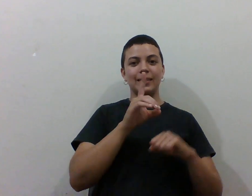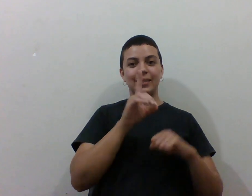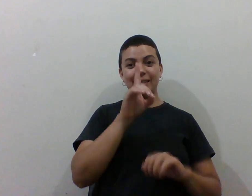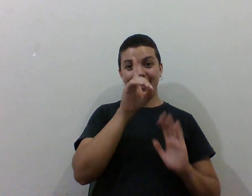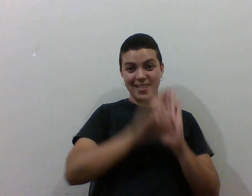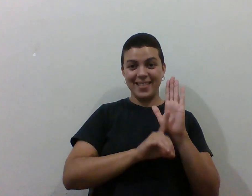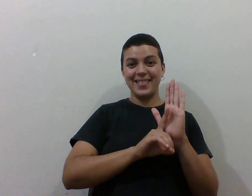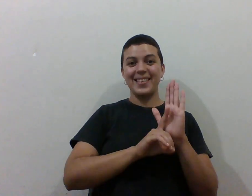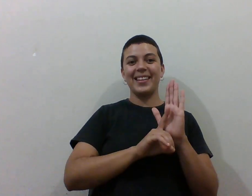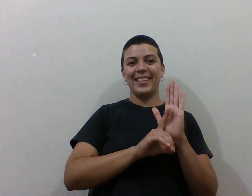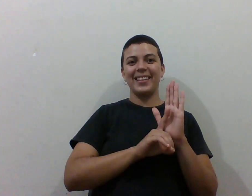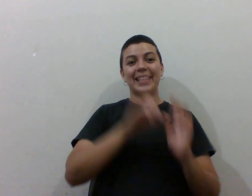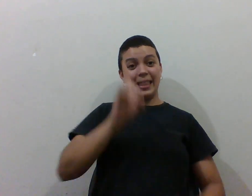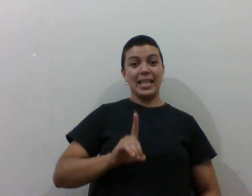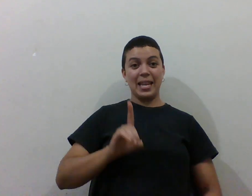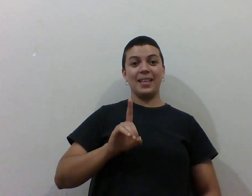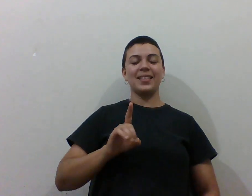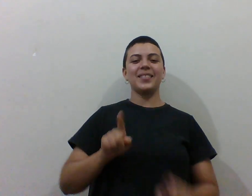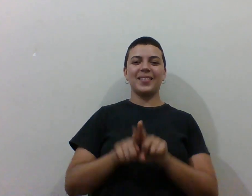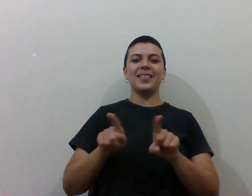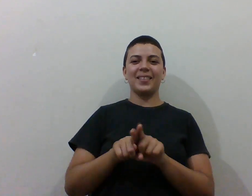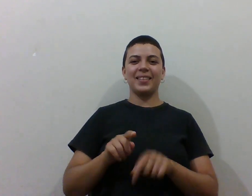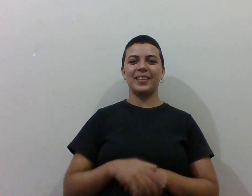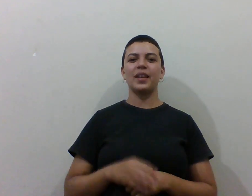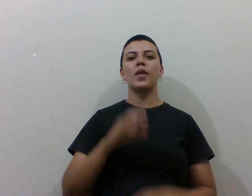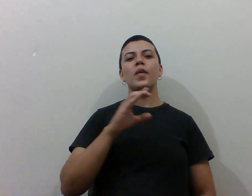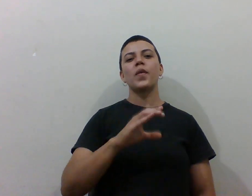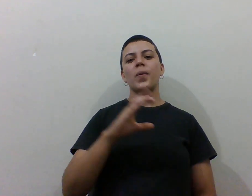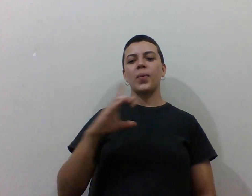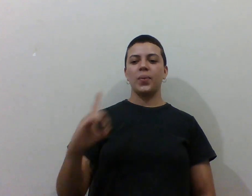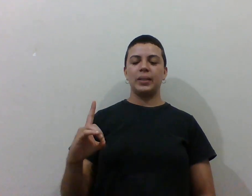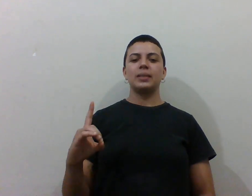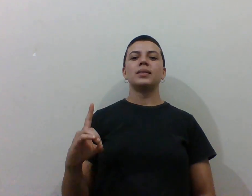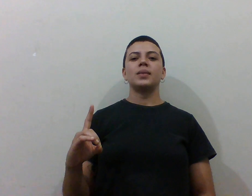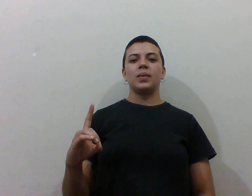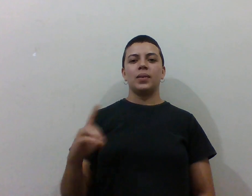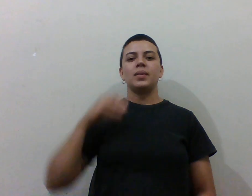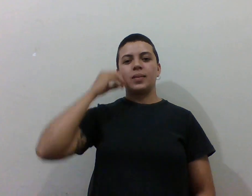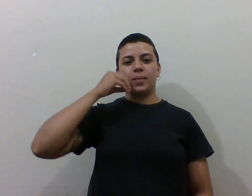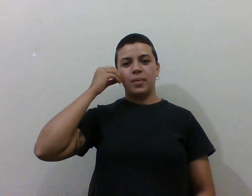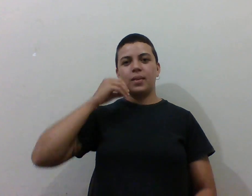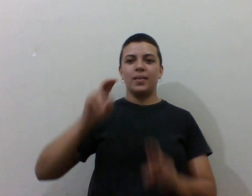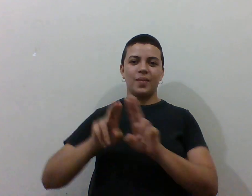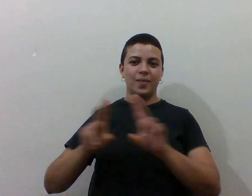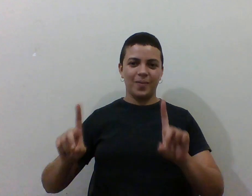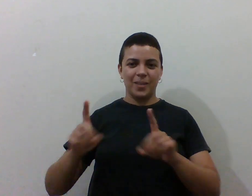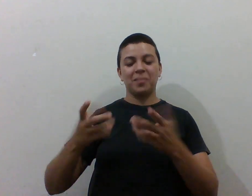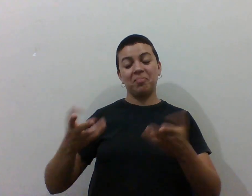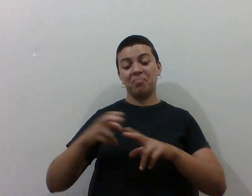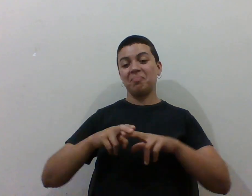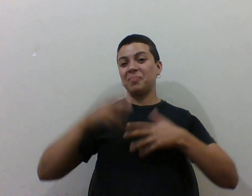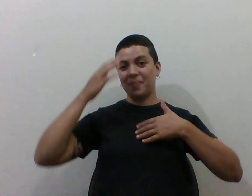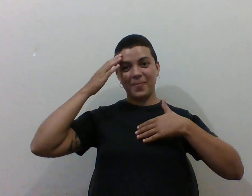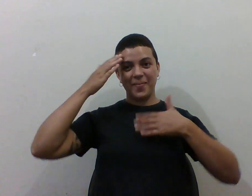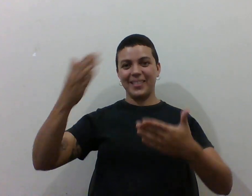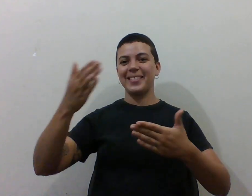coordena o Centro de Referência em Direitos Humanos do CNA e sem mais delongas eu quero agradecer imensamente a oportunidade de